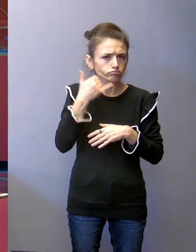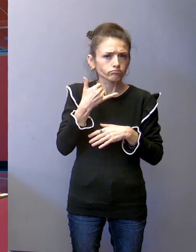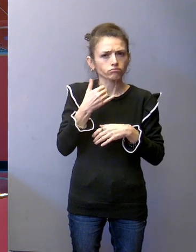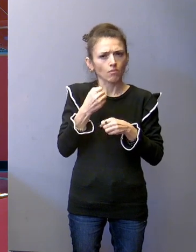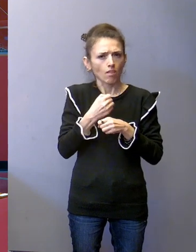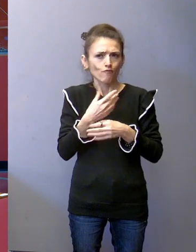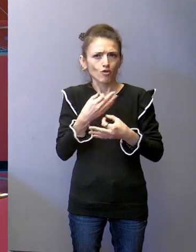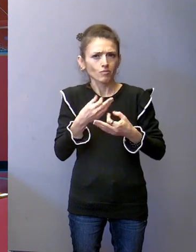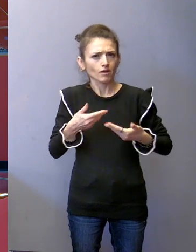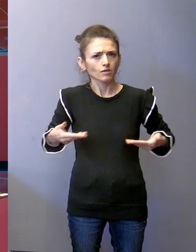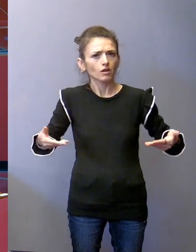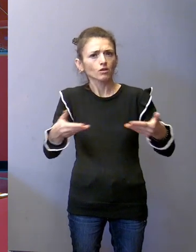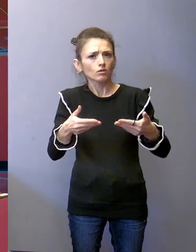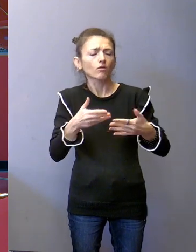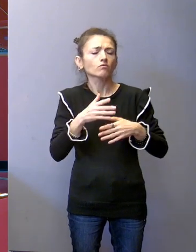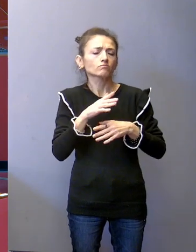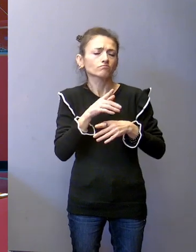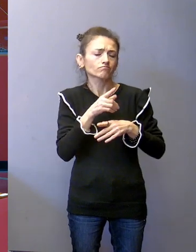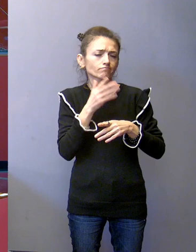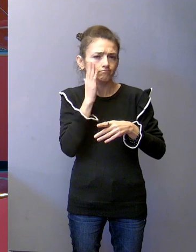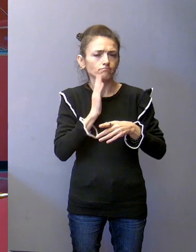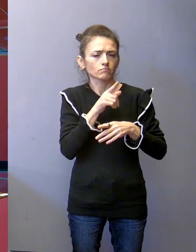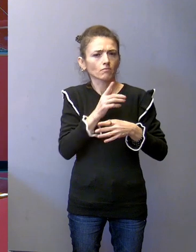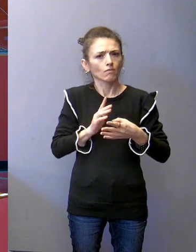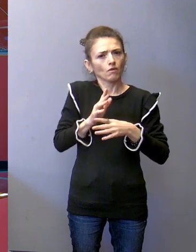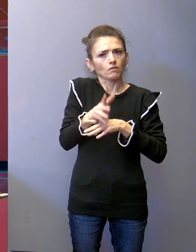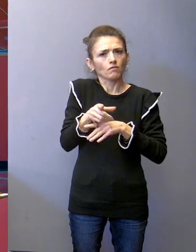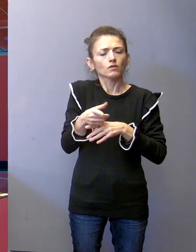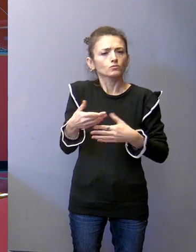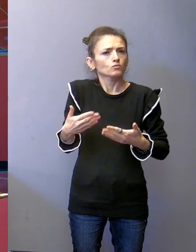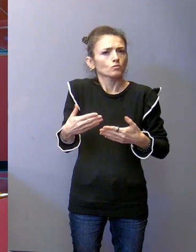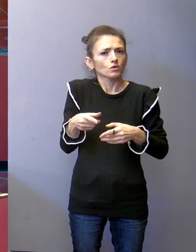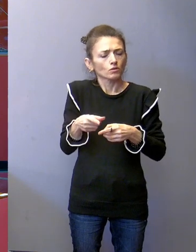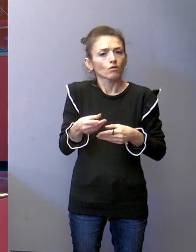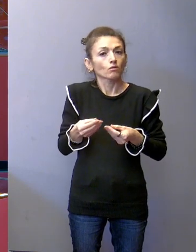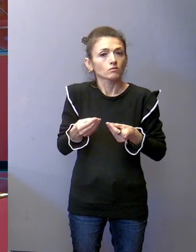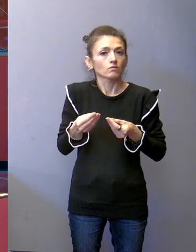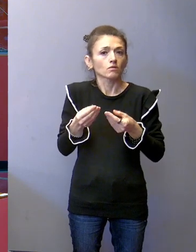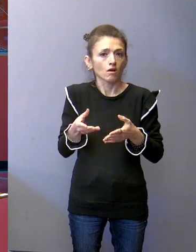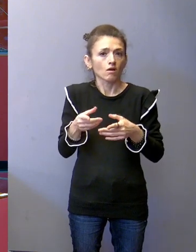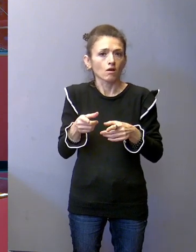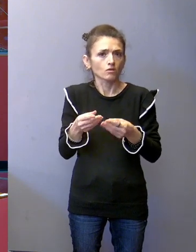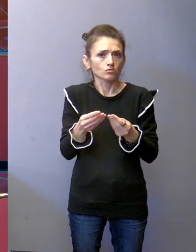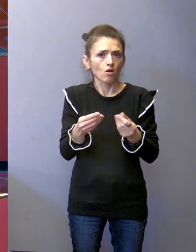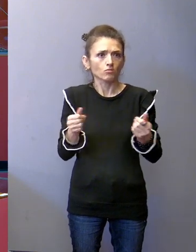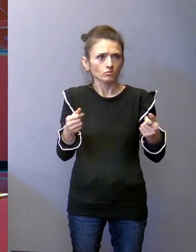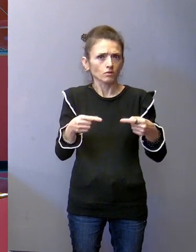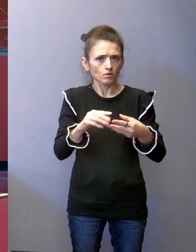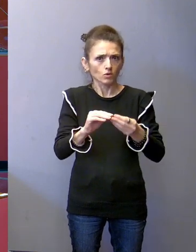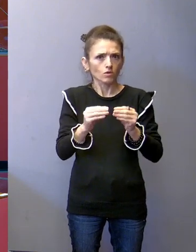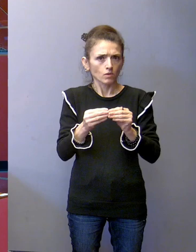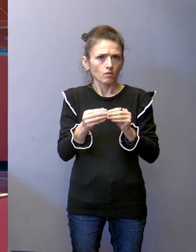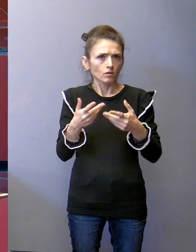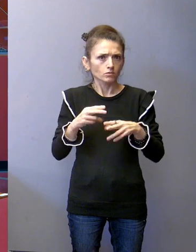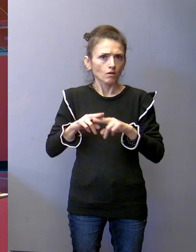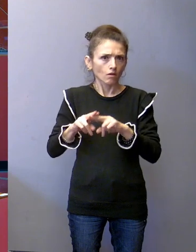territorio di poter intervenire Affinché si dia Finalmente una soluzione a questa problematica